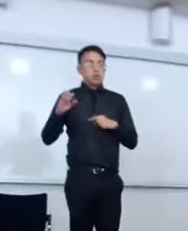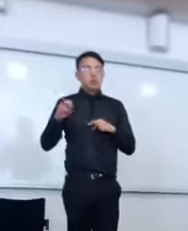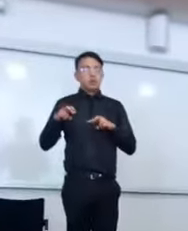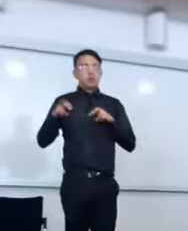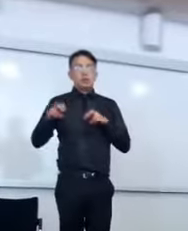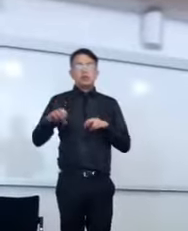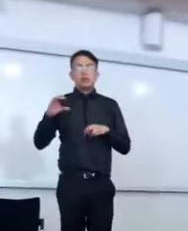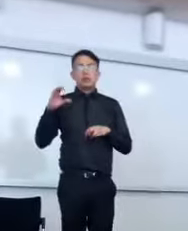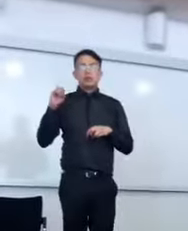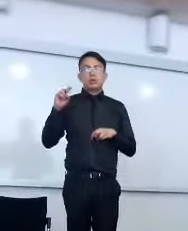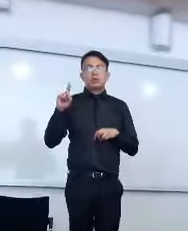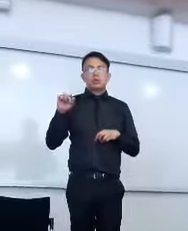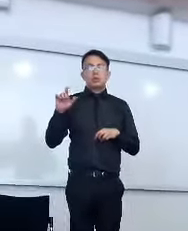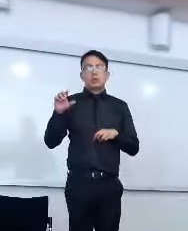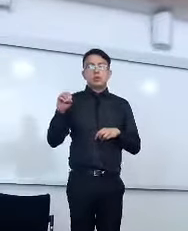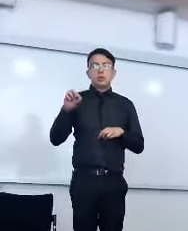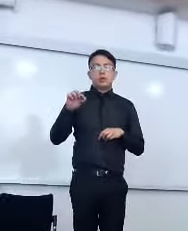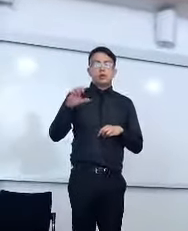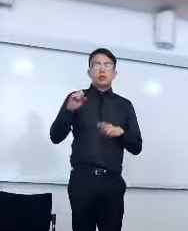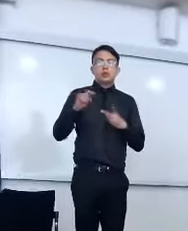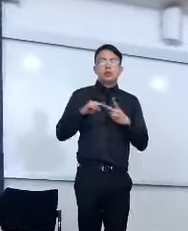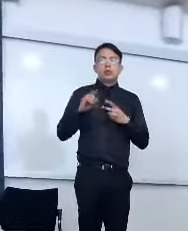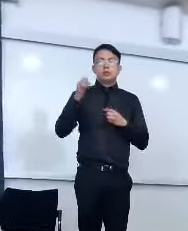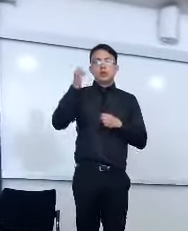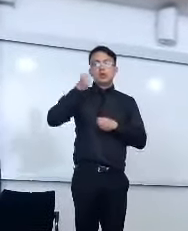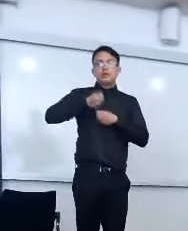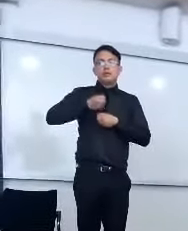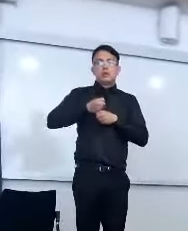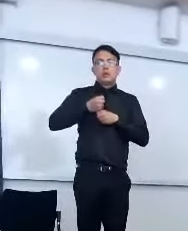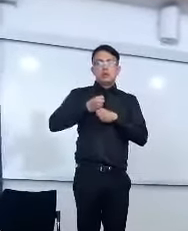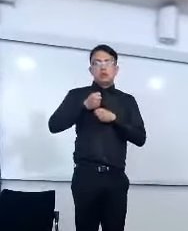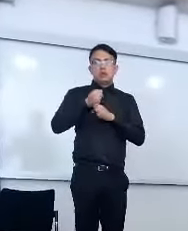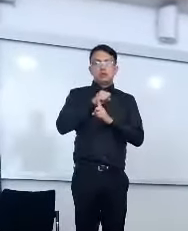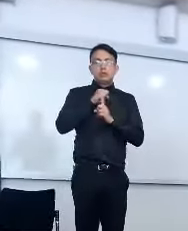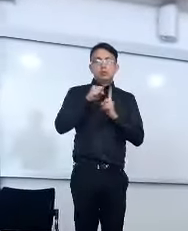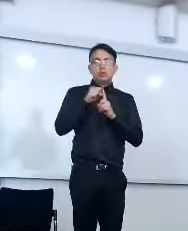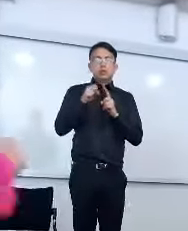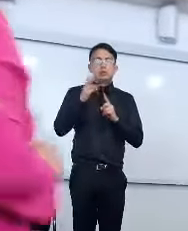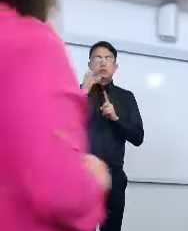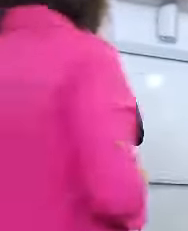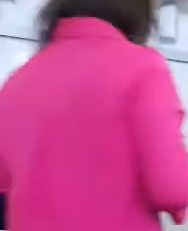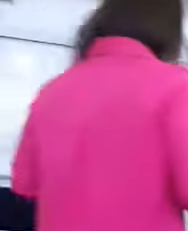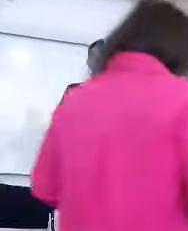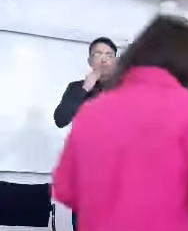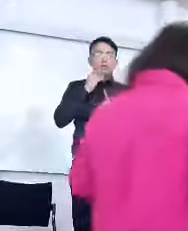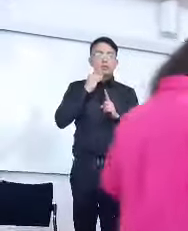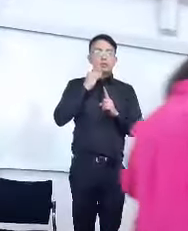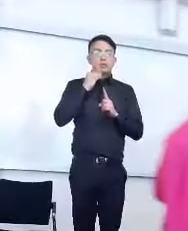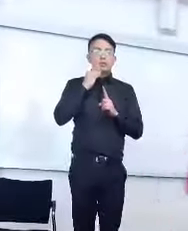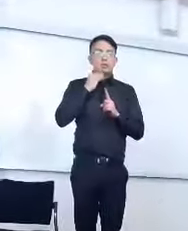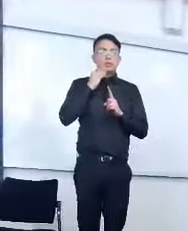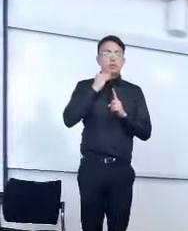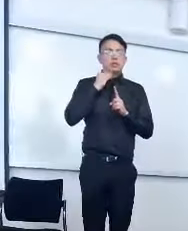Consuelo Pachón es trabajadora social con experiencia en temas de discapacidad. verdad que es la persona de rosado